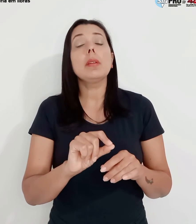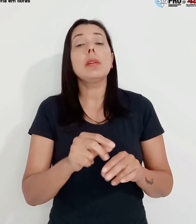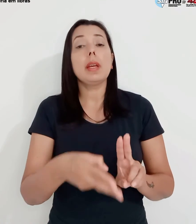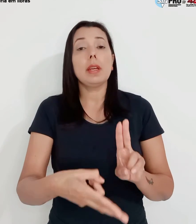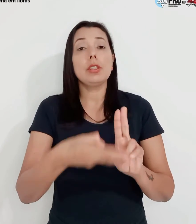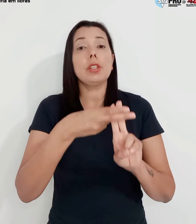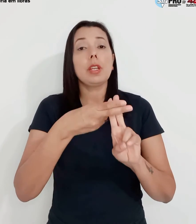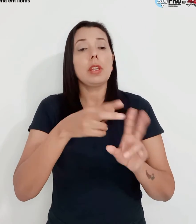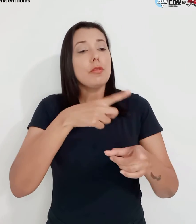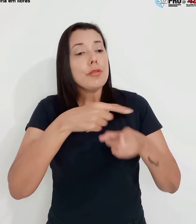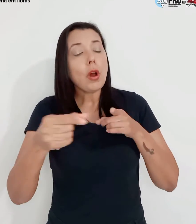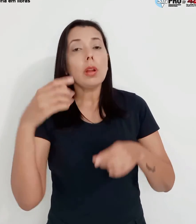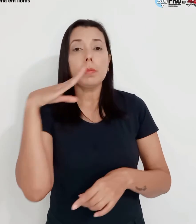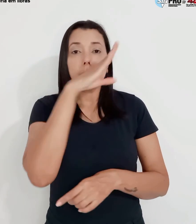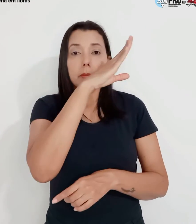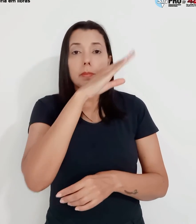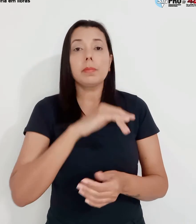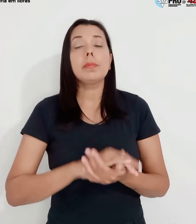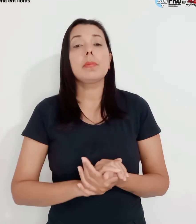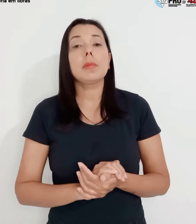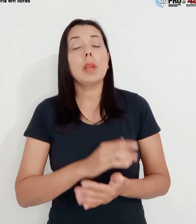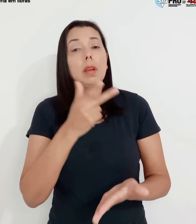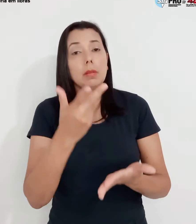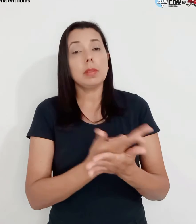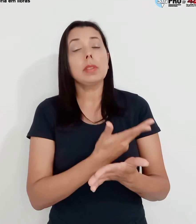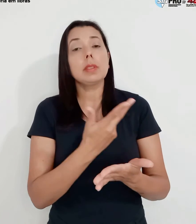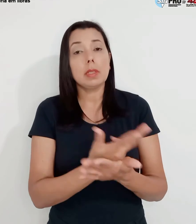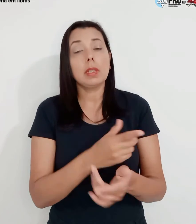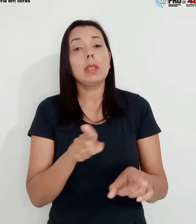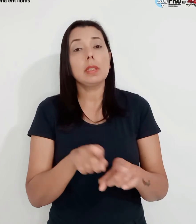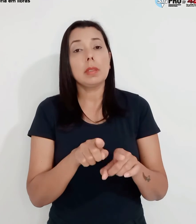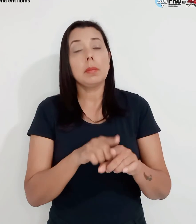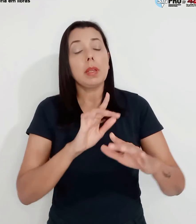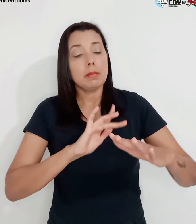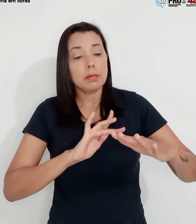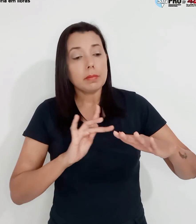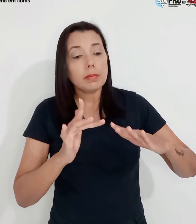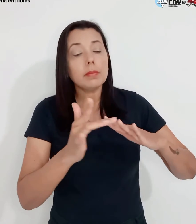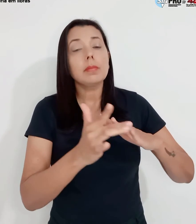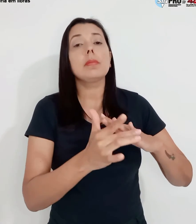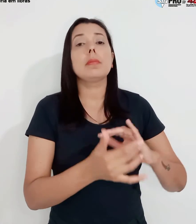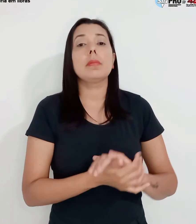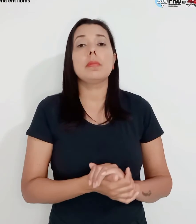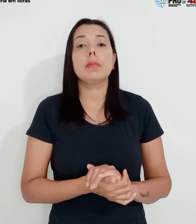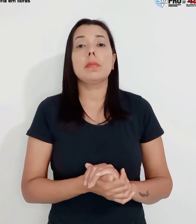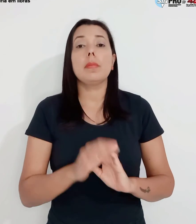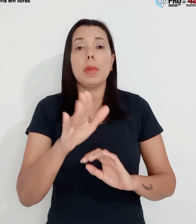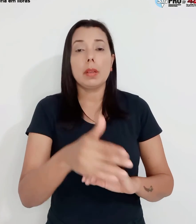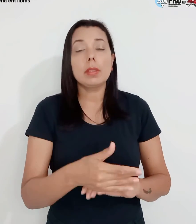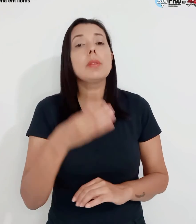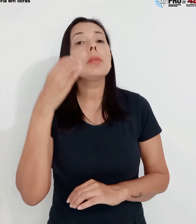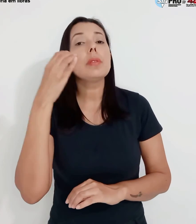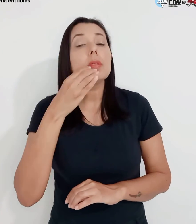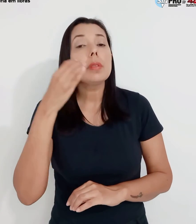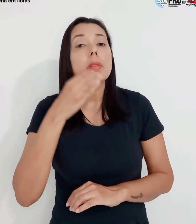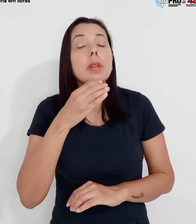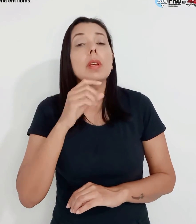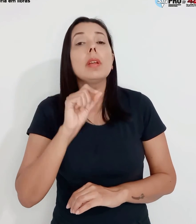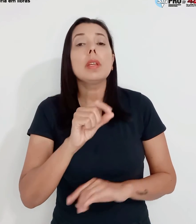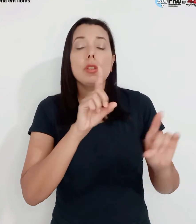Fora Bolsonaro acontecerá também nas redes sociais. Pegue seu celular e junte